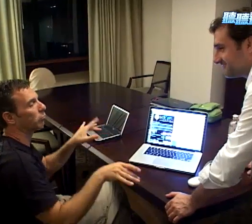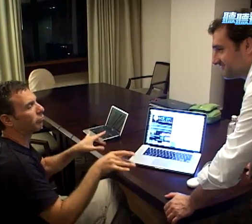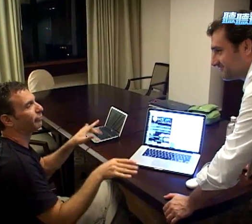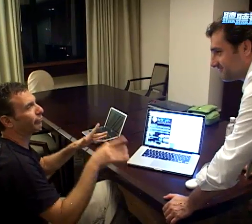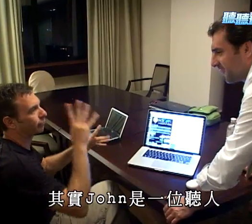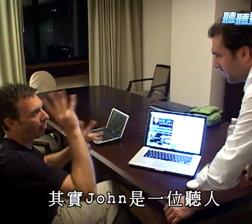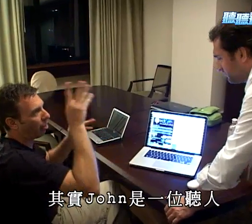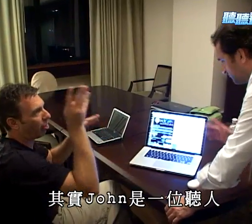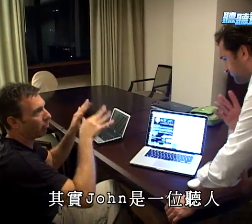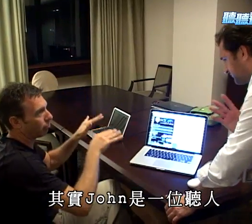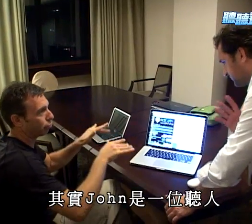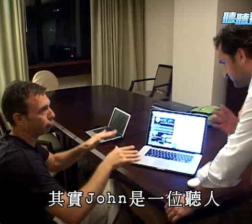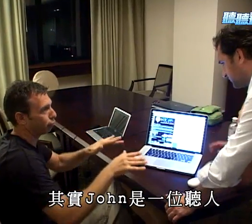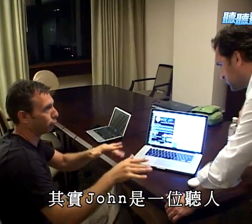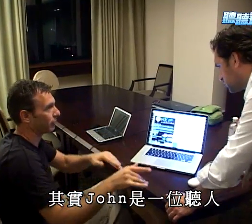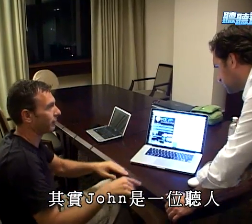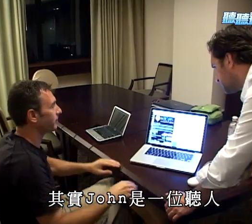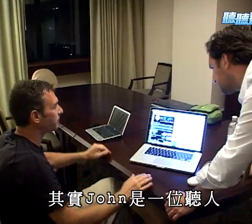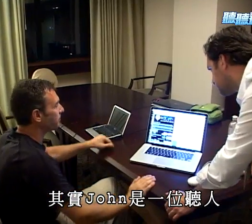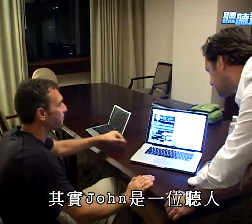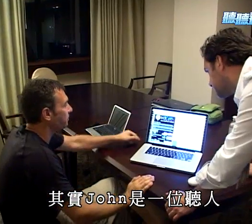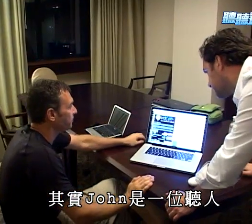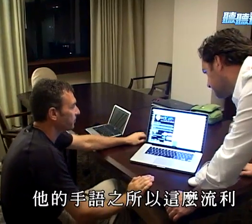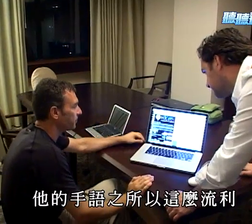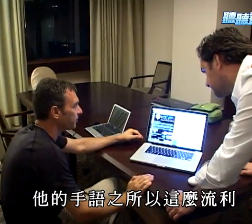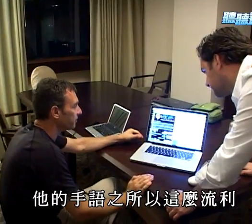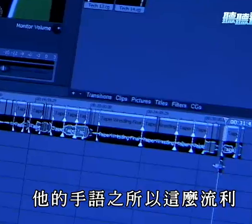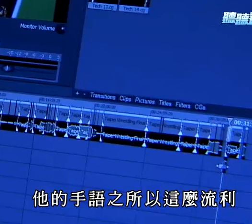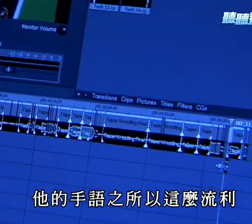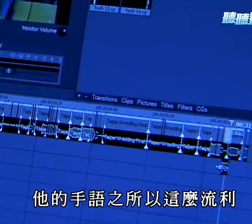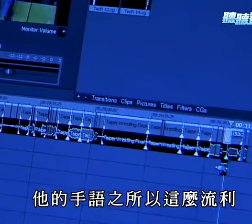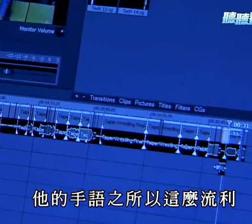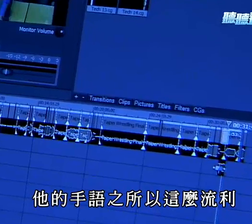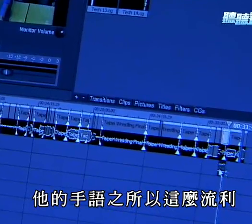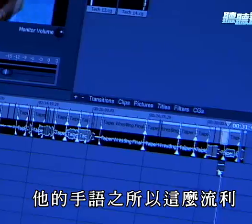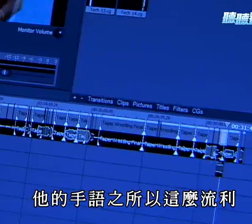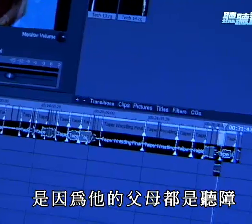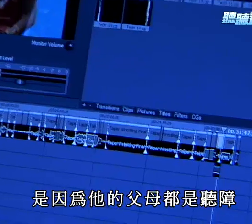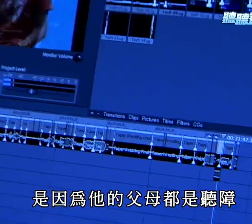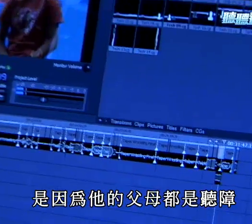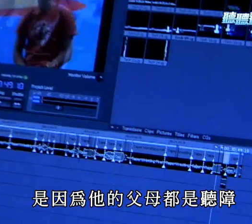其实 John 是一位听人，他的手语之所以这么流利，是因为他的父